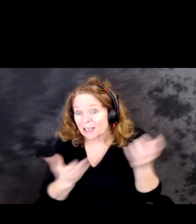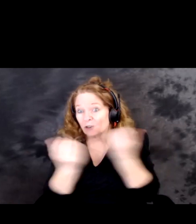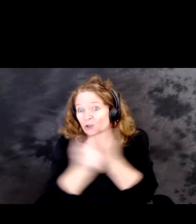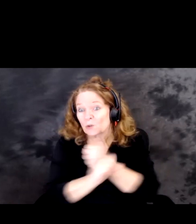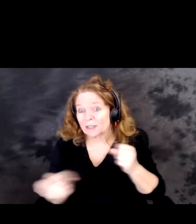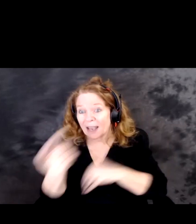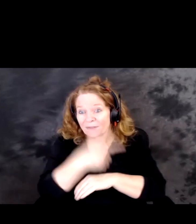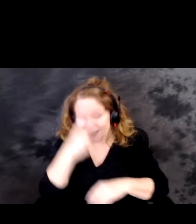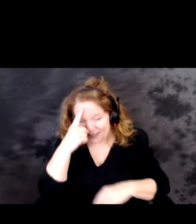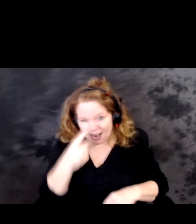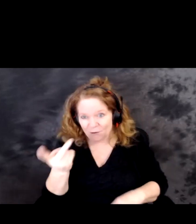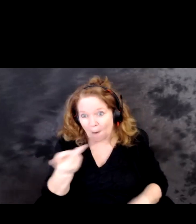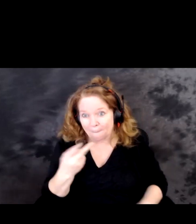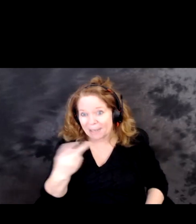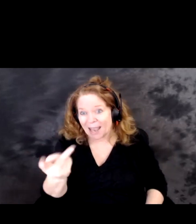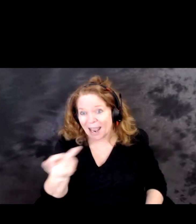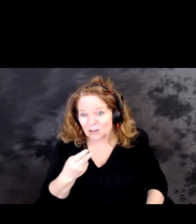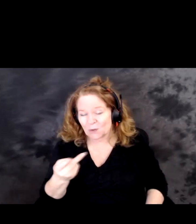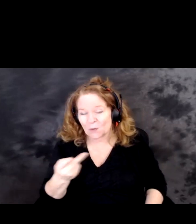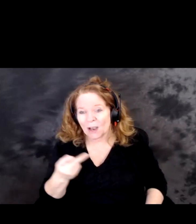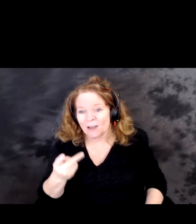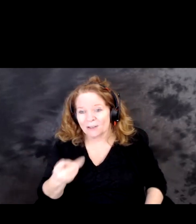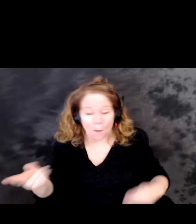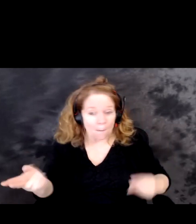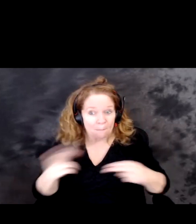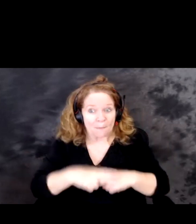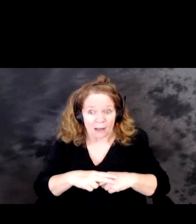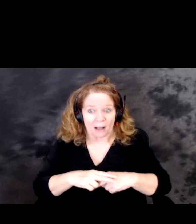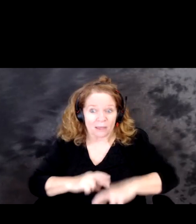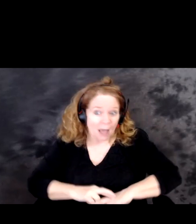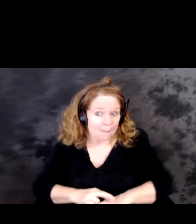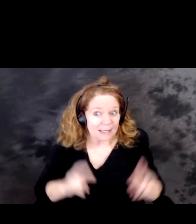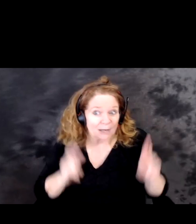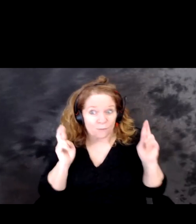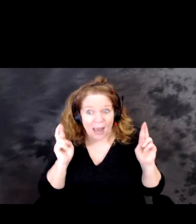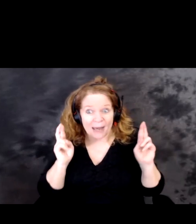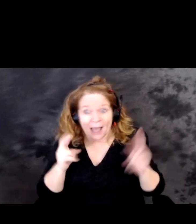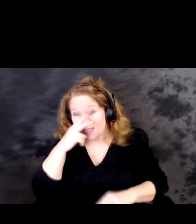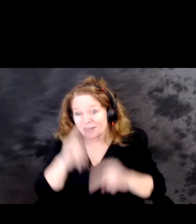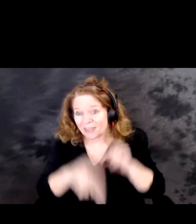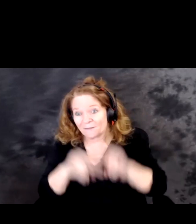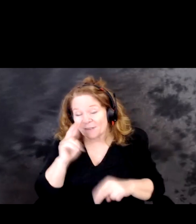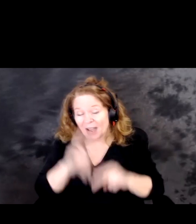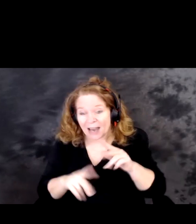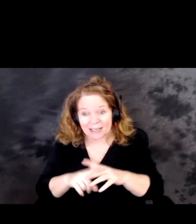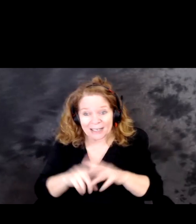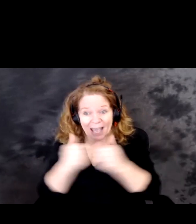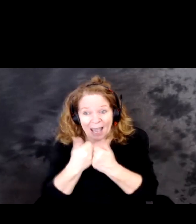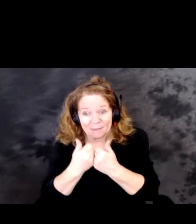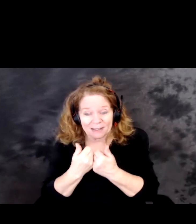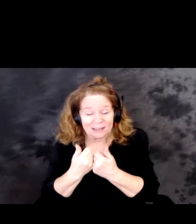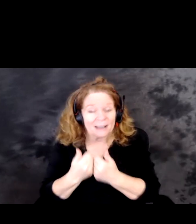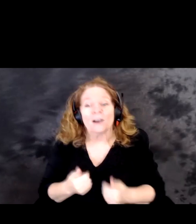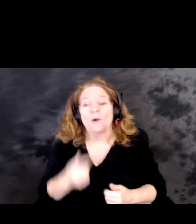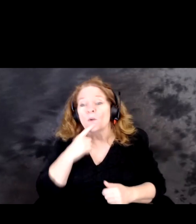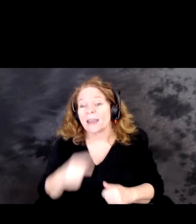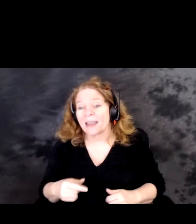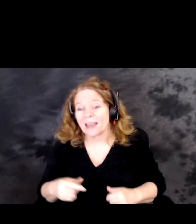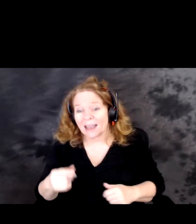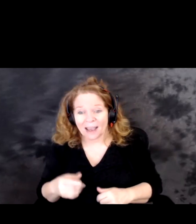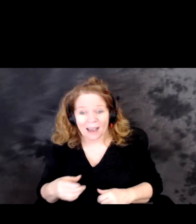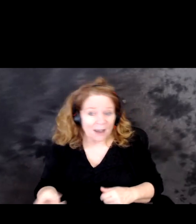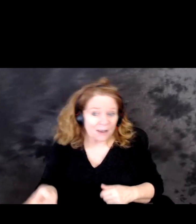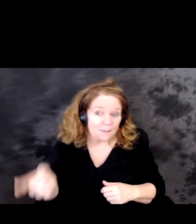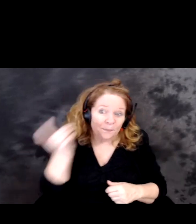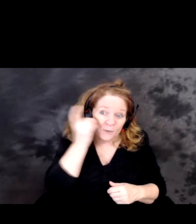para salvar el día para ti y a mí. Así que abróchense el cinturón, dejen que comiencen los juegos y la diversión